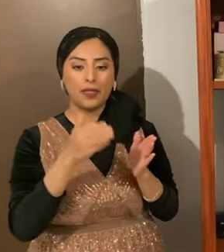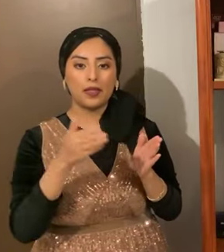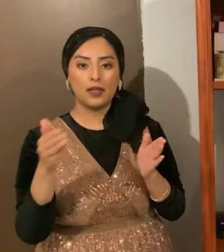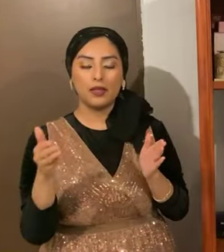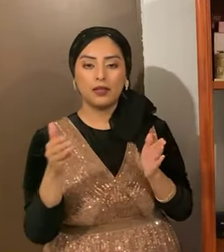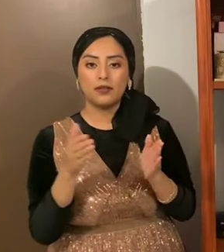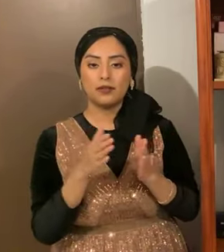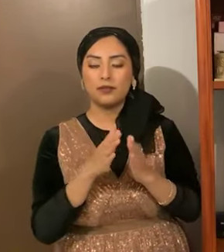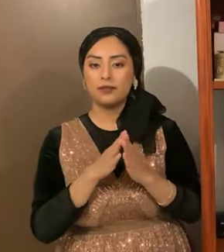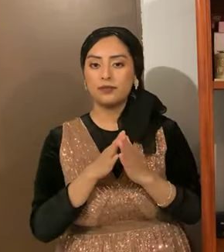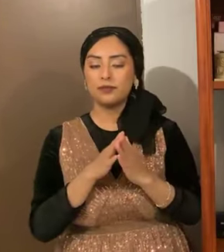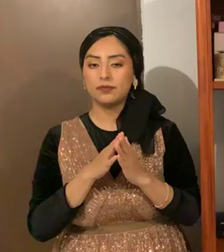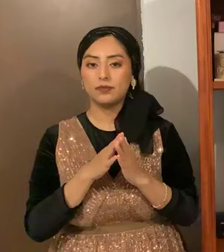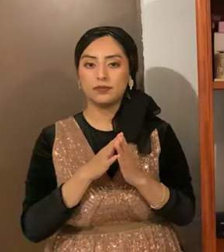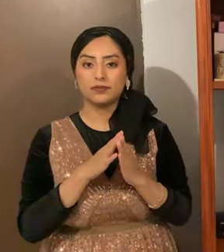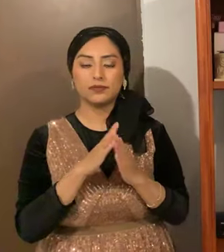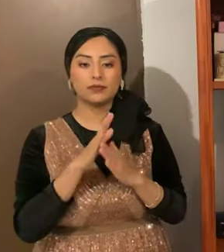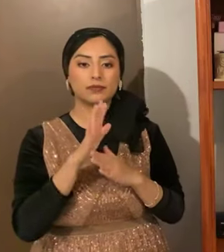irá